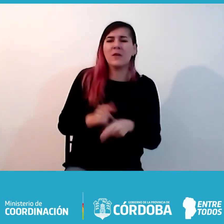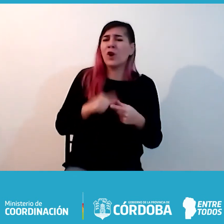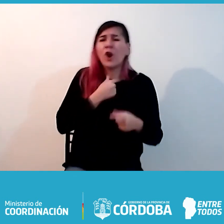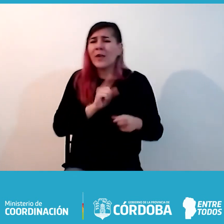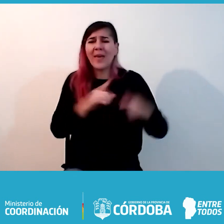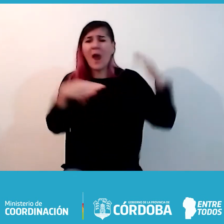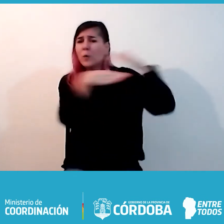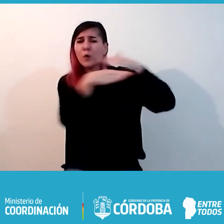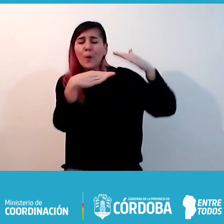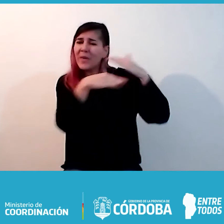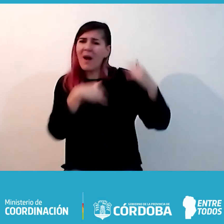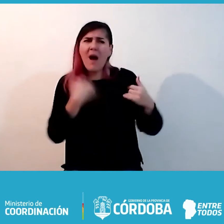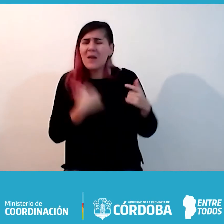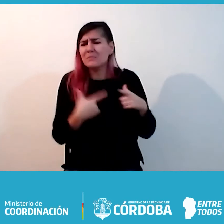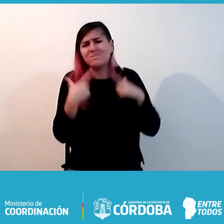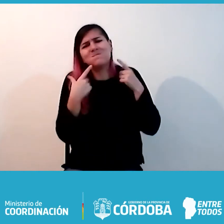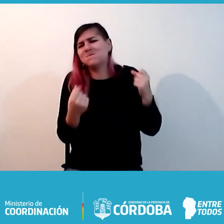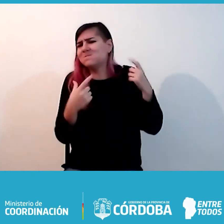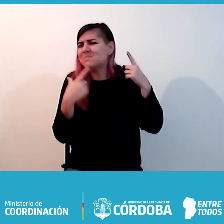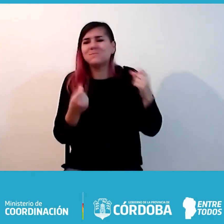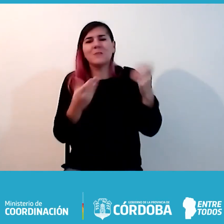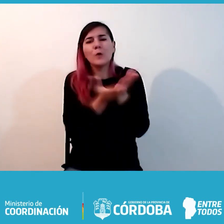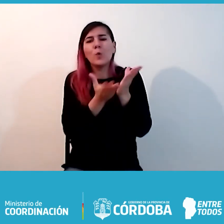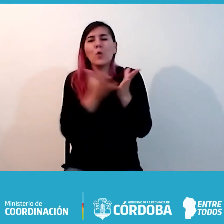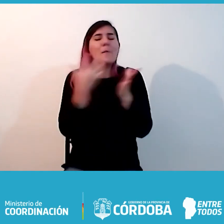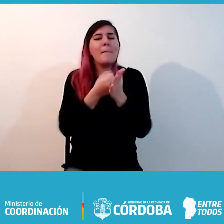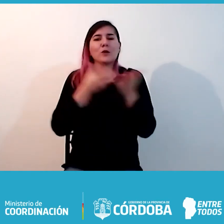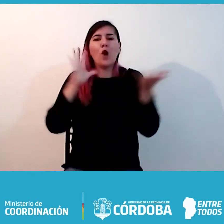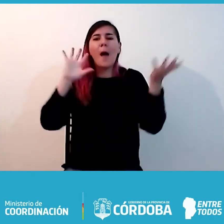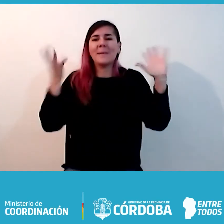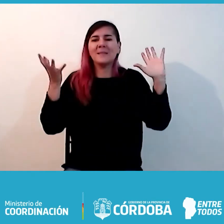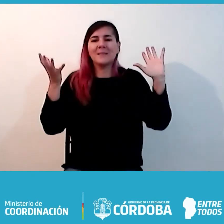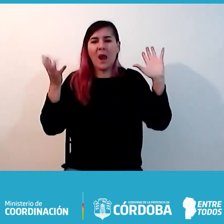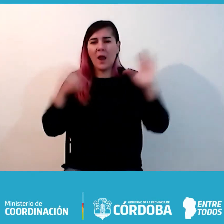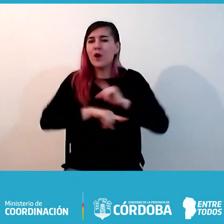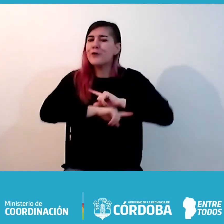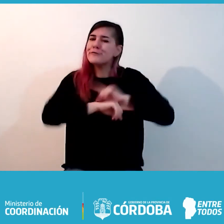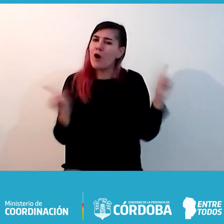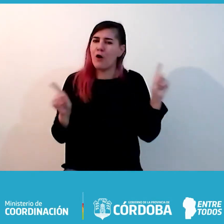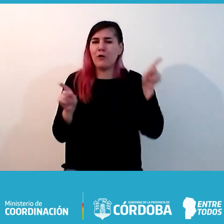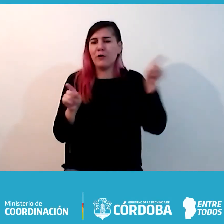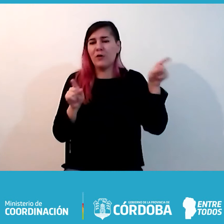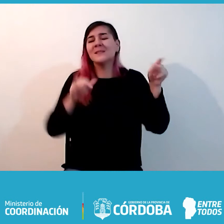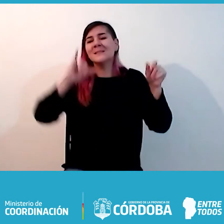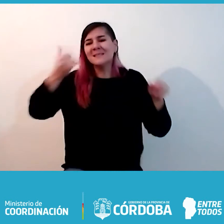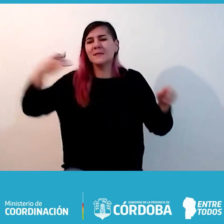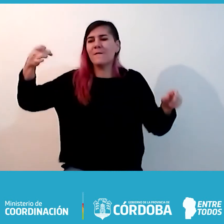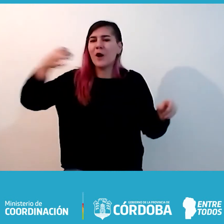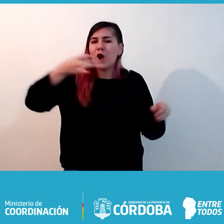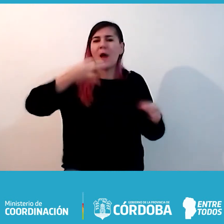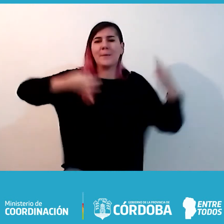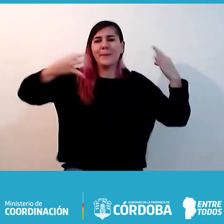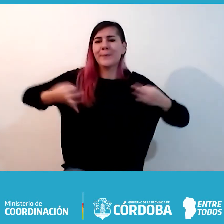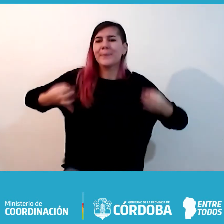sus objeciones al estudio de impacto ambiental. Por ello, dice no al IRSA. Sí a un ferrocarril eficiente, sí a